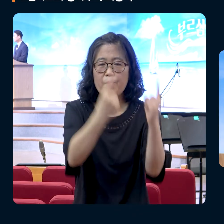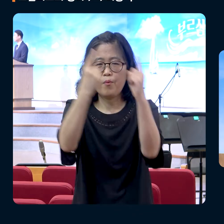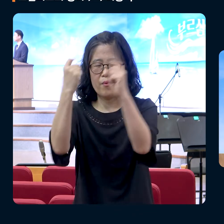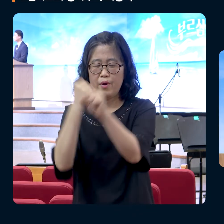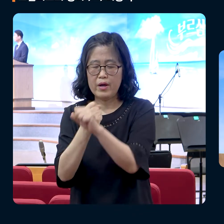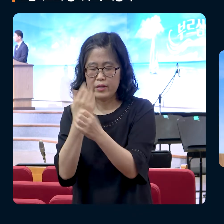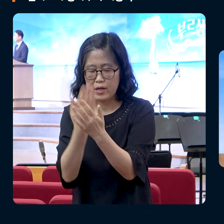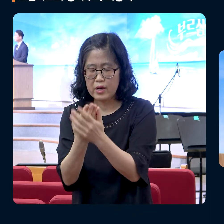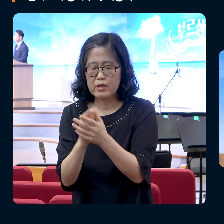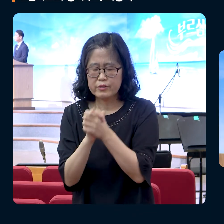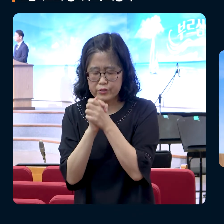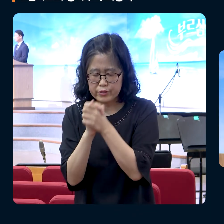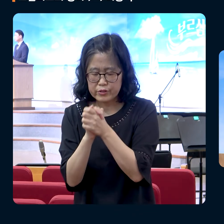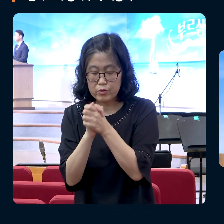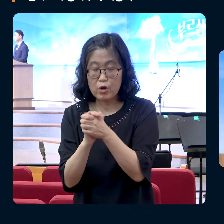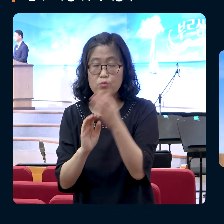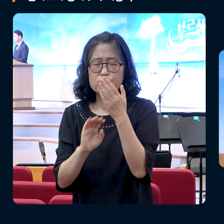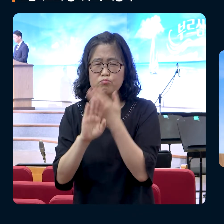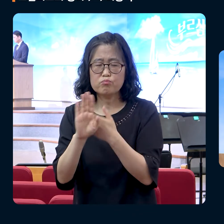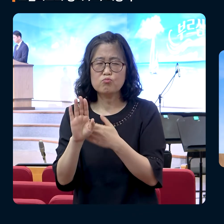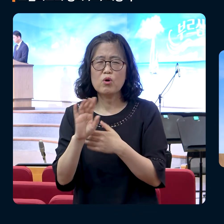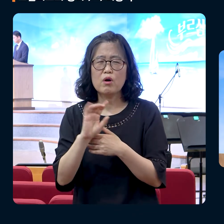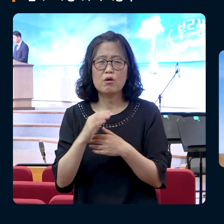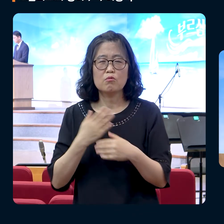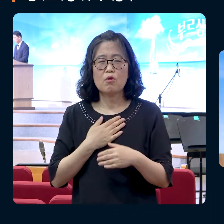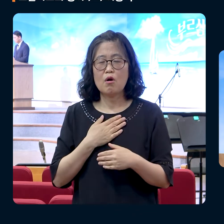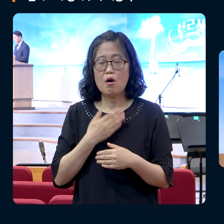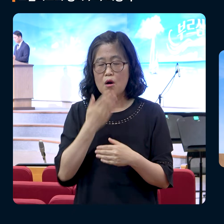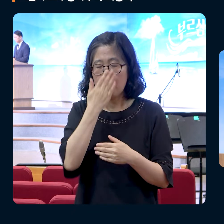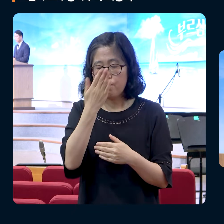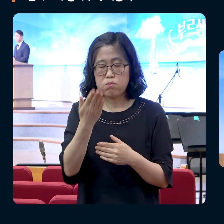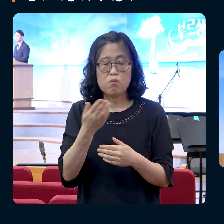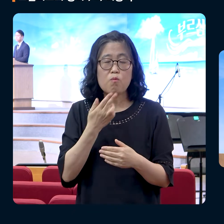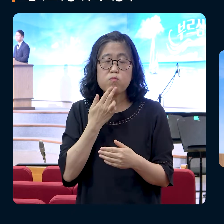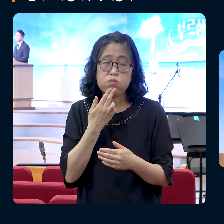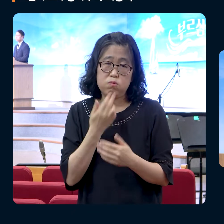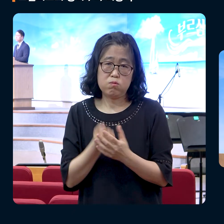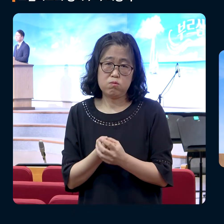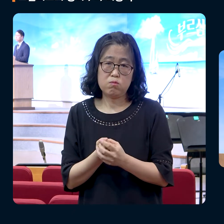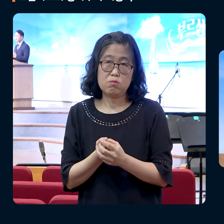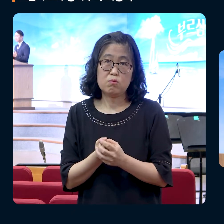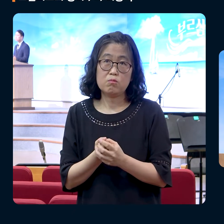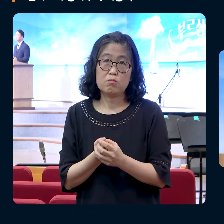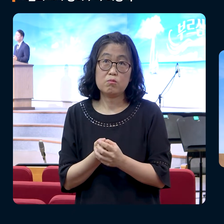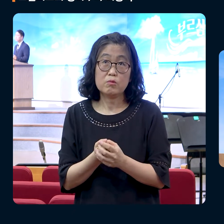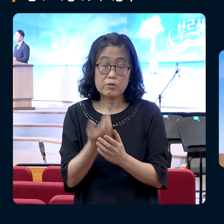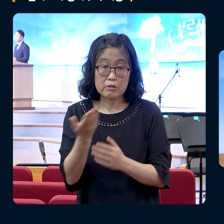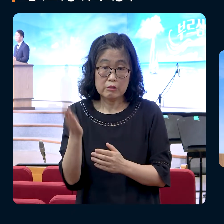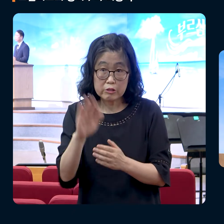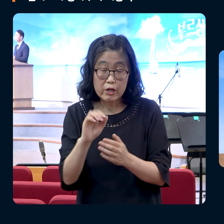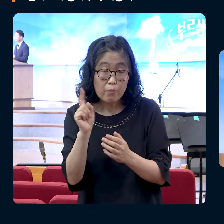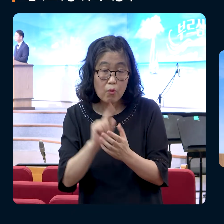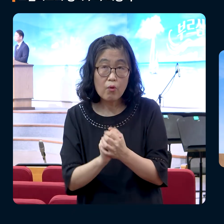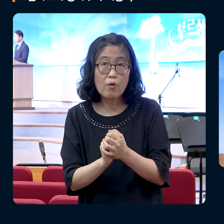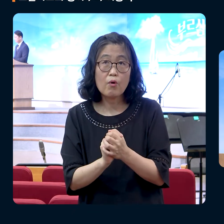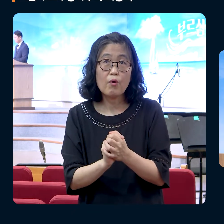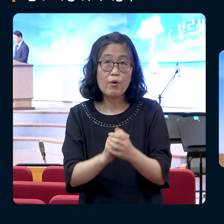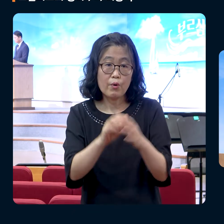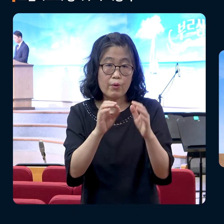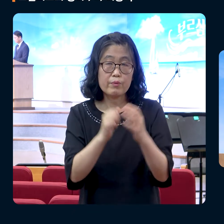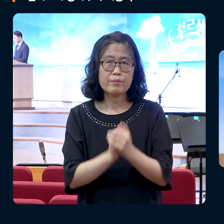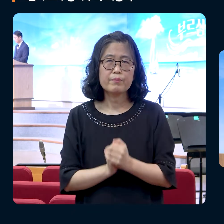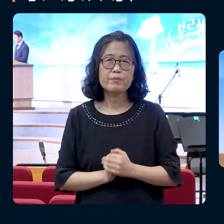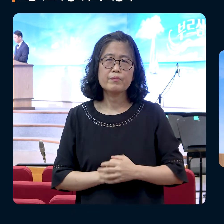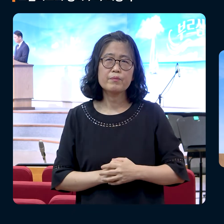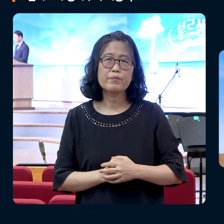라고 기도하는 것밖에 제가 할 수 있는 건 없더라고요. 그런데 매 순간이 어려운 상황일